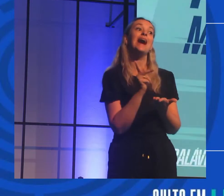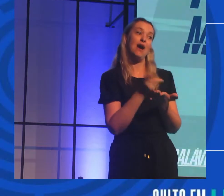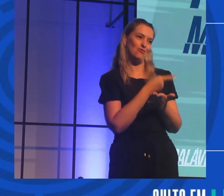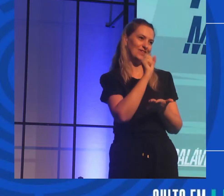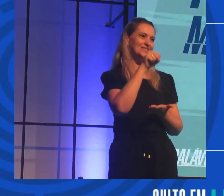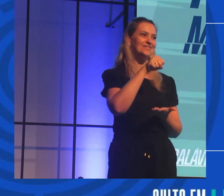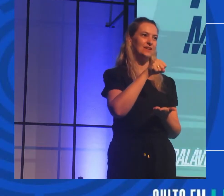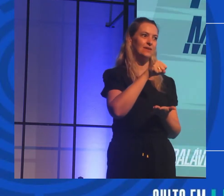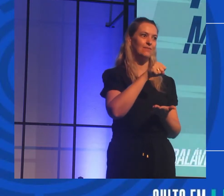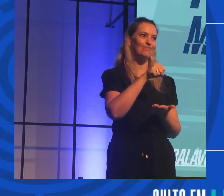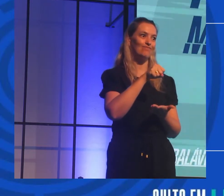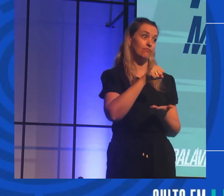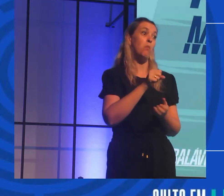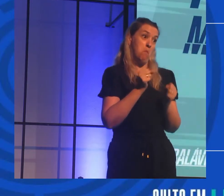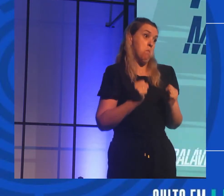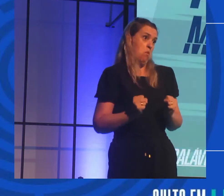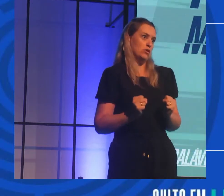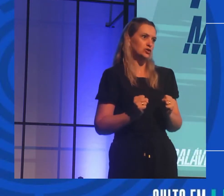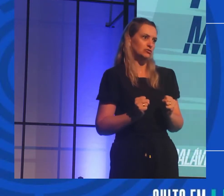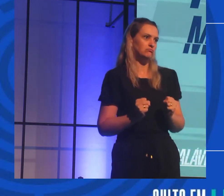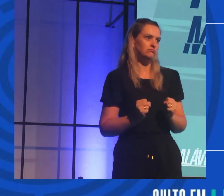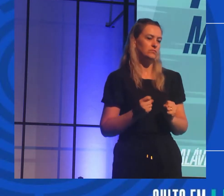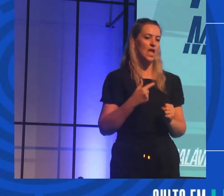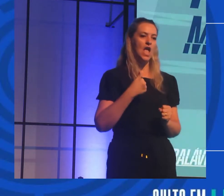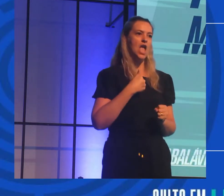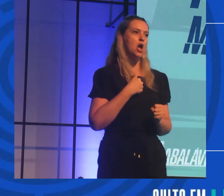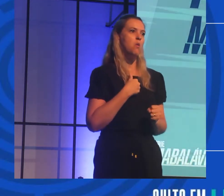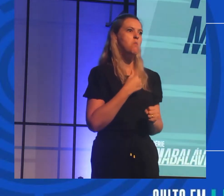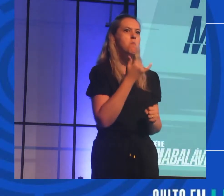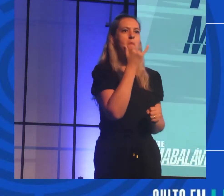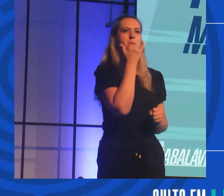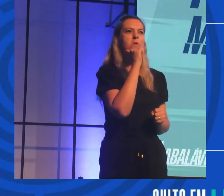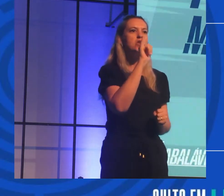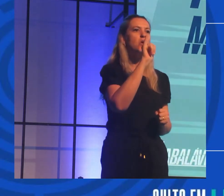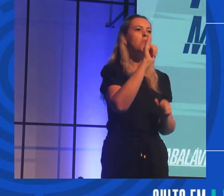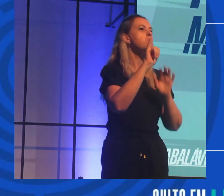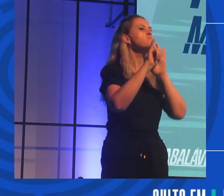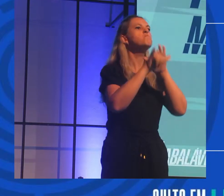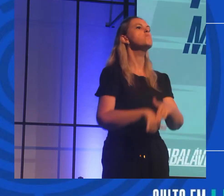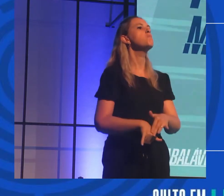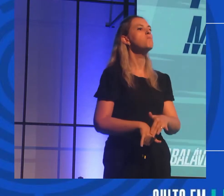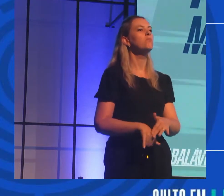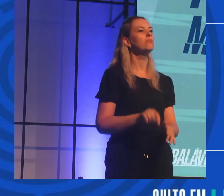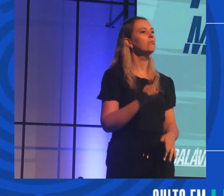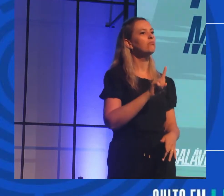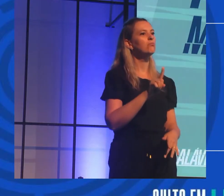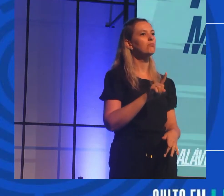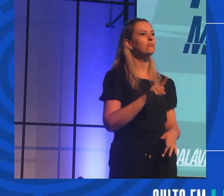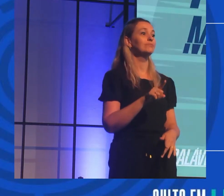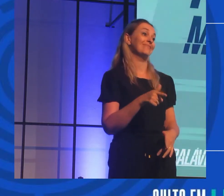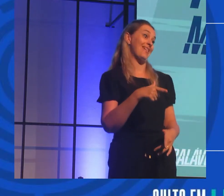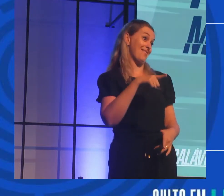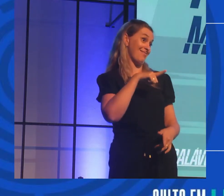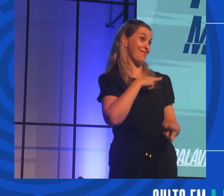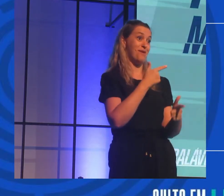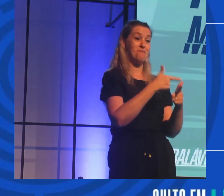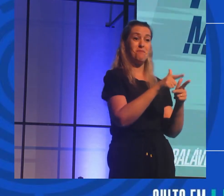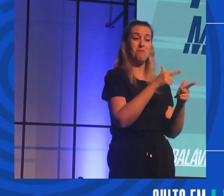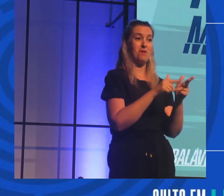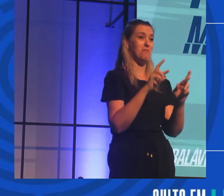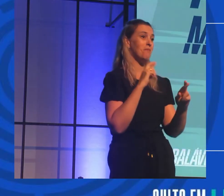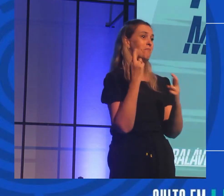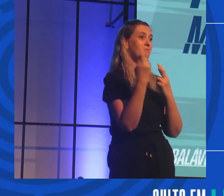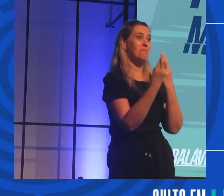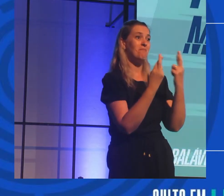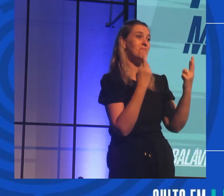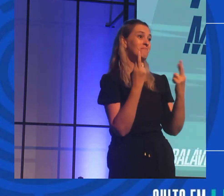escolha. Você decide nunca perdoar. Claro que você vai ter problema nos seus relacionamentos. Você decide não fazer